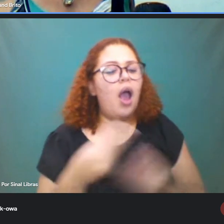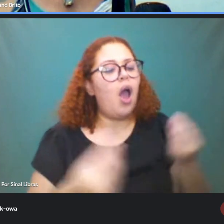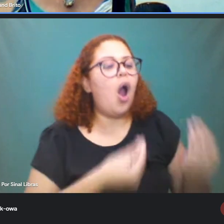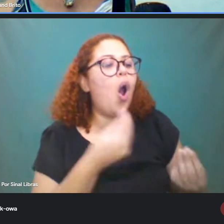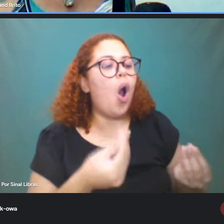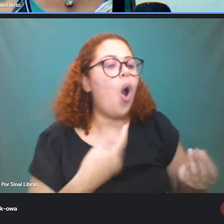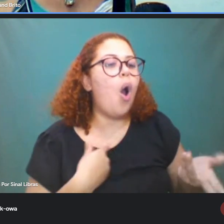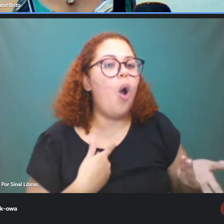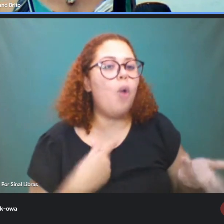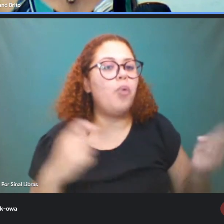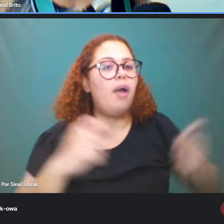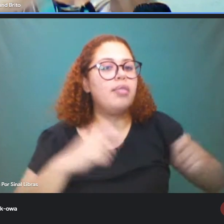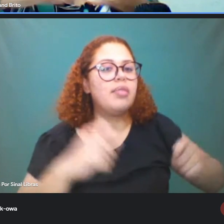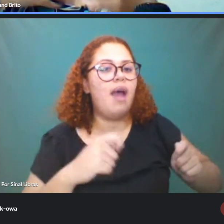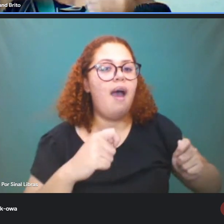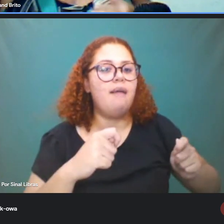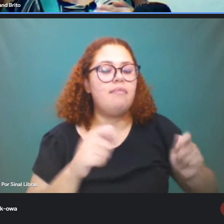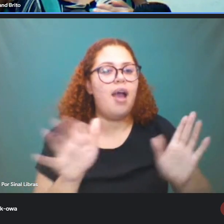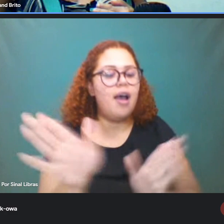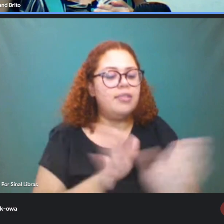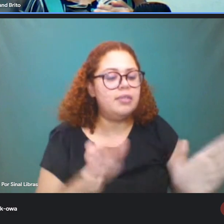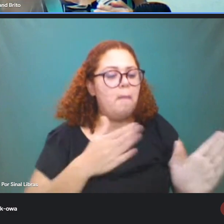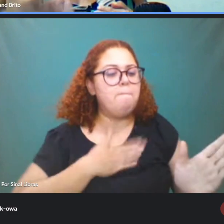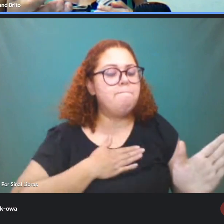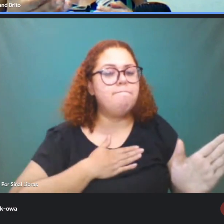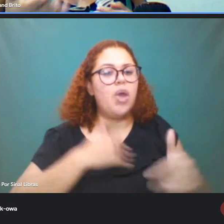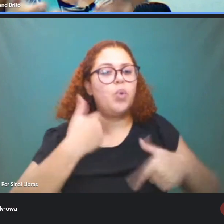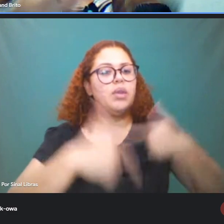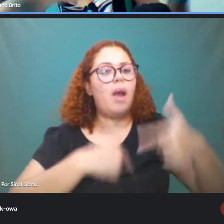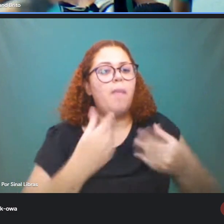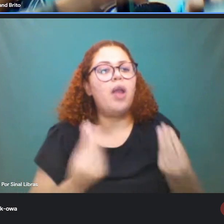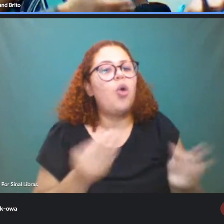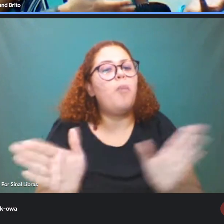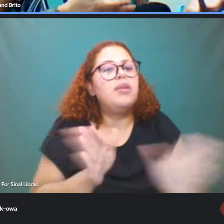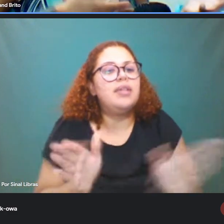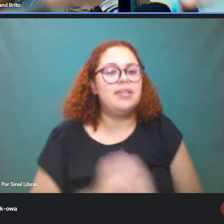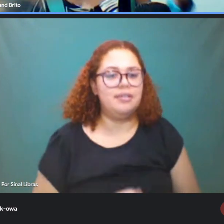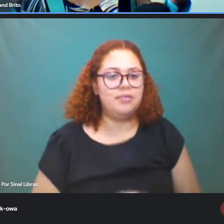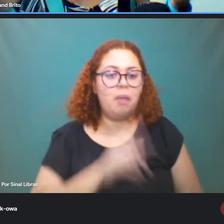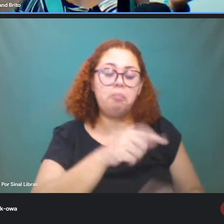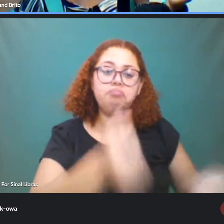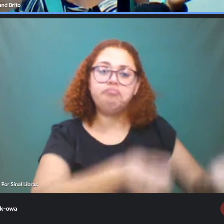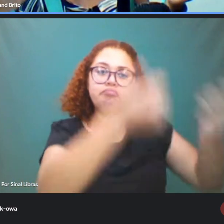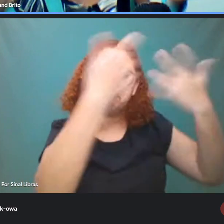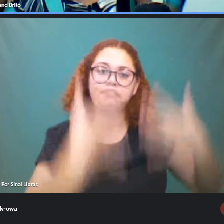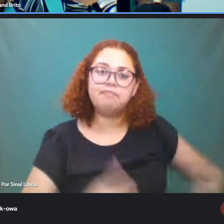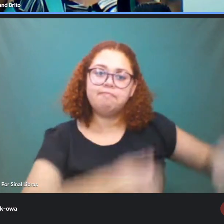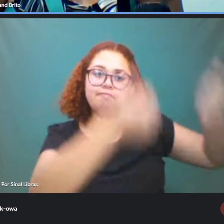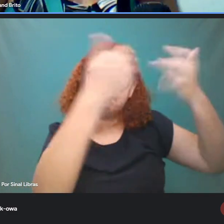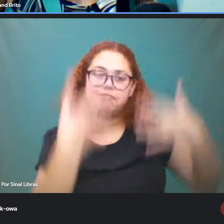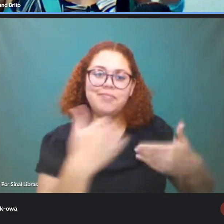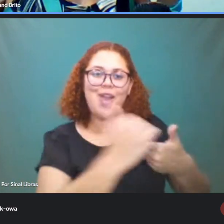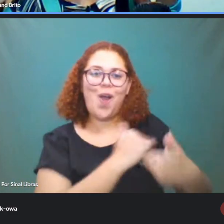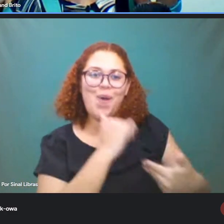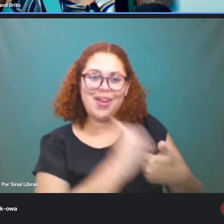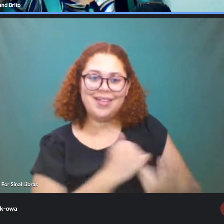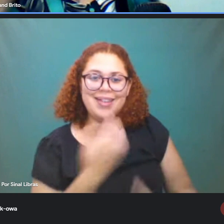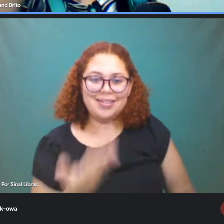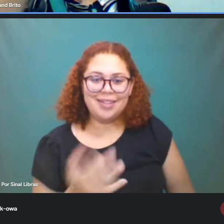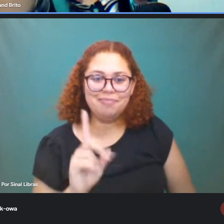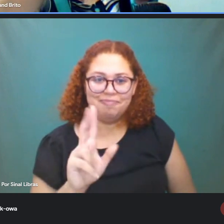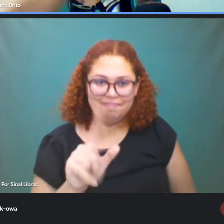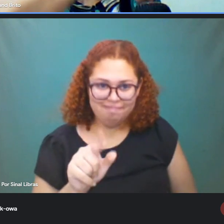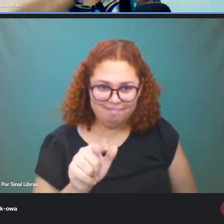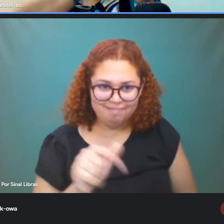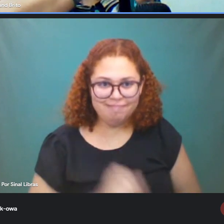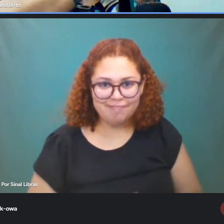obra acessível para vocês? Até pela natureza do que tu faz, eles vão poder dizer. Então, por exemplo, se é quadro, tu estava pintando